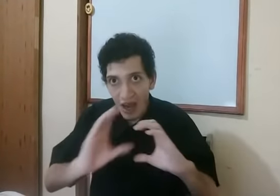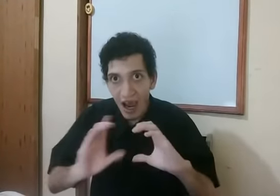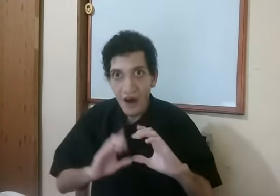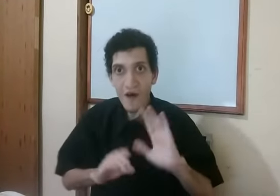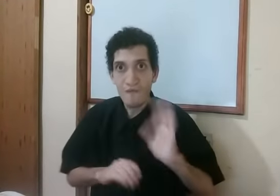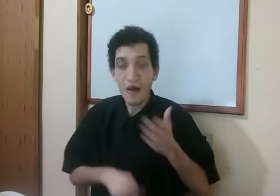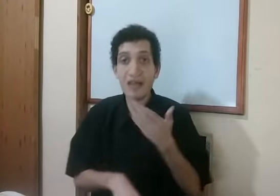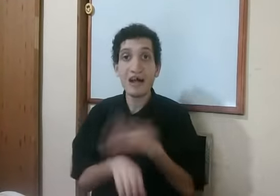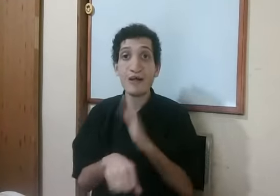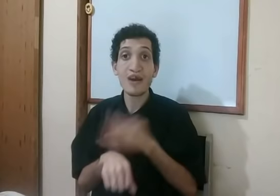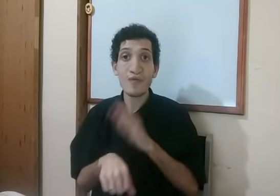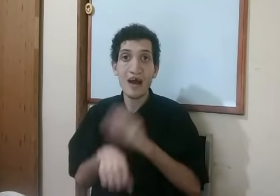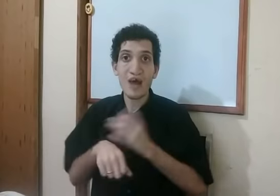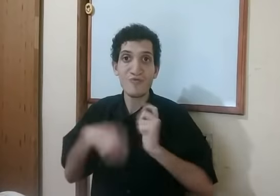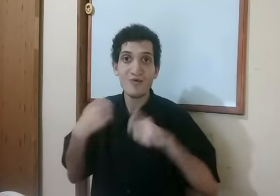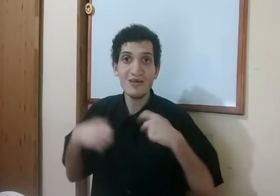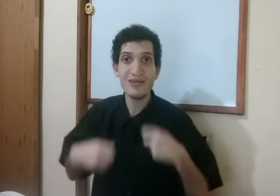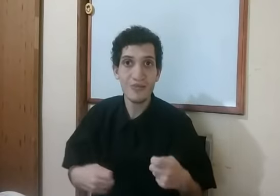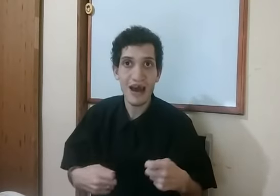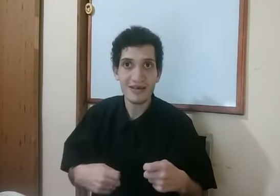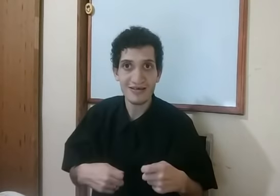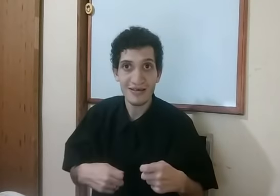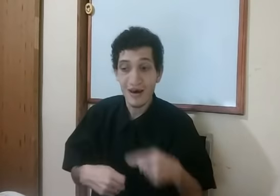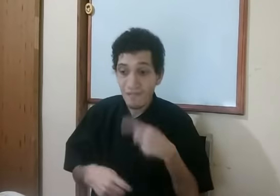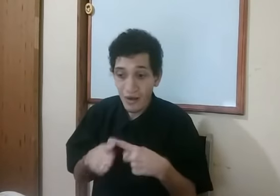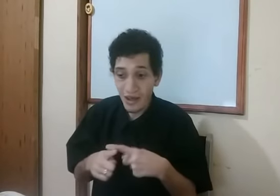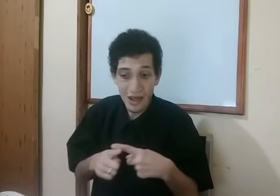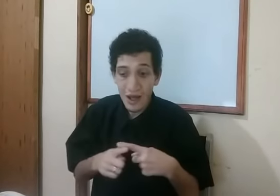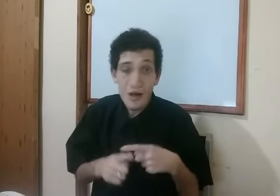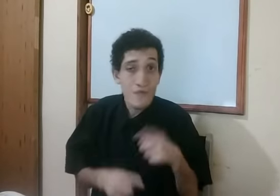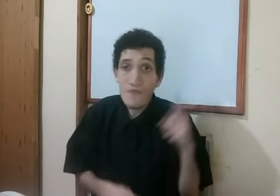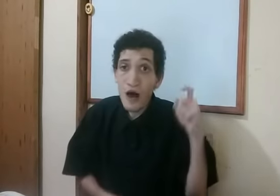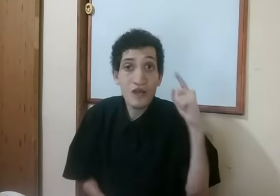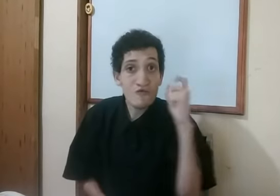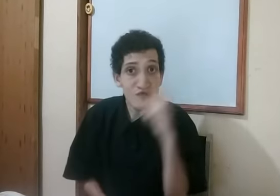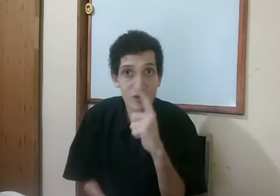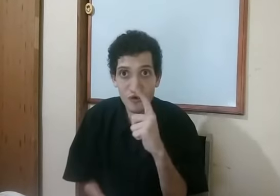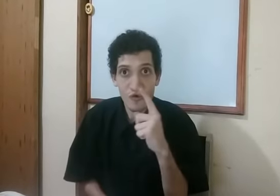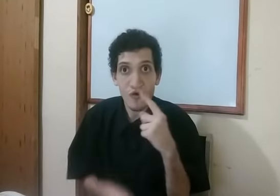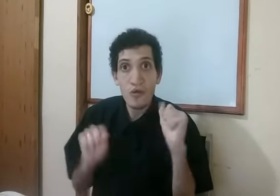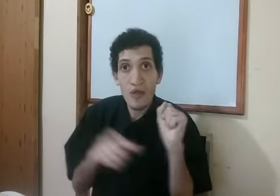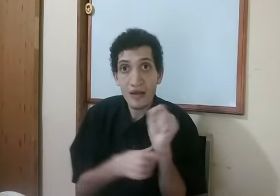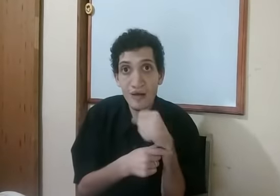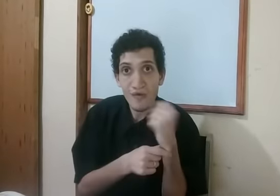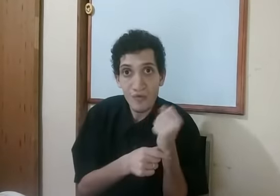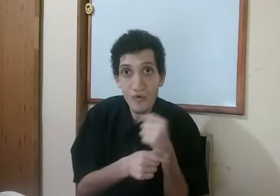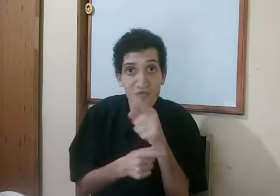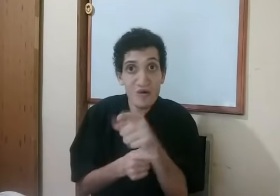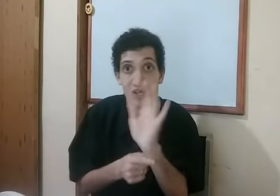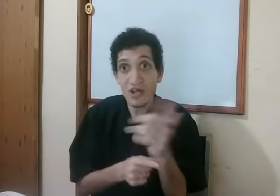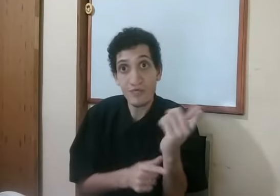comunicar, você já está treinado esses sinais. Porque não é difícil, coordenação motora você já